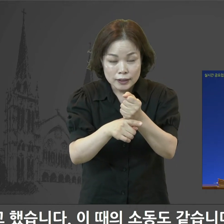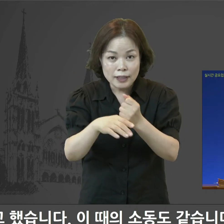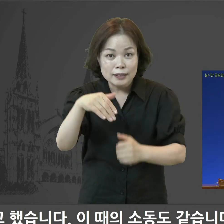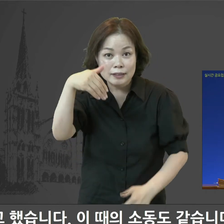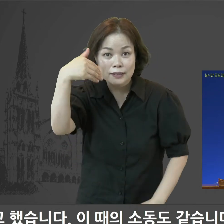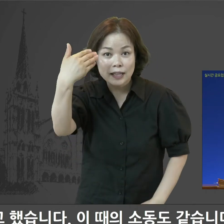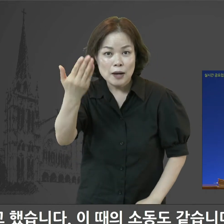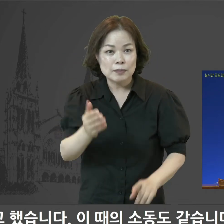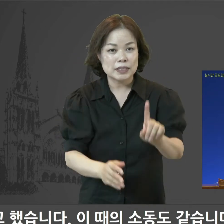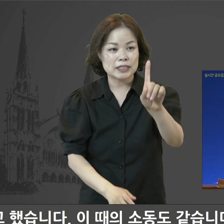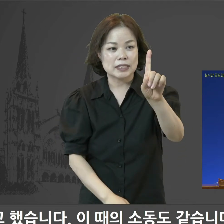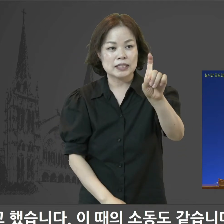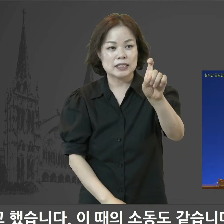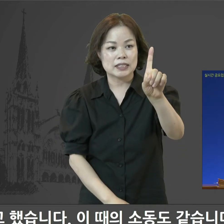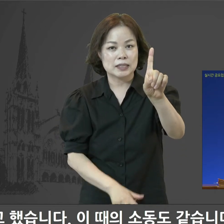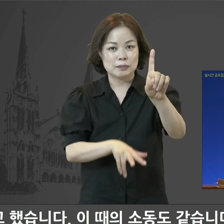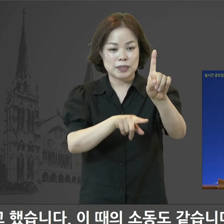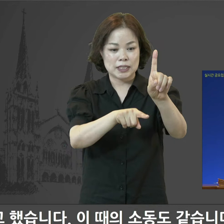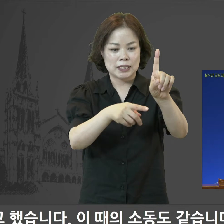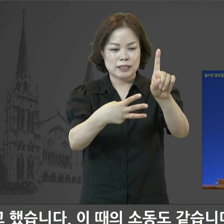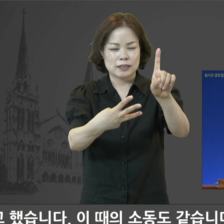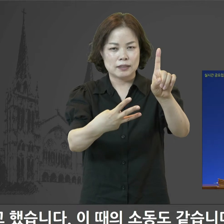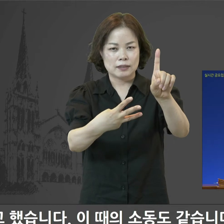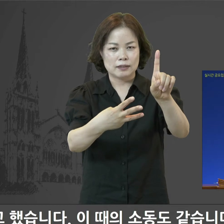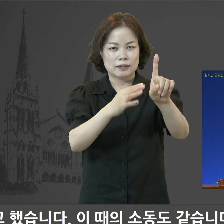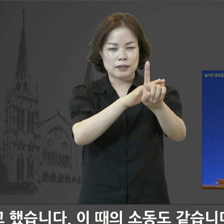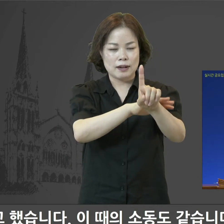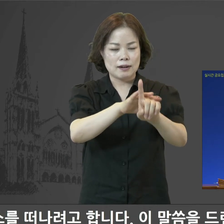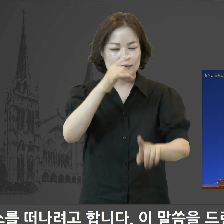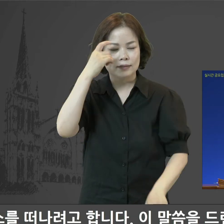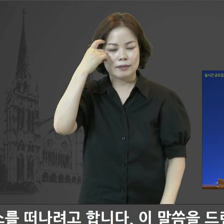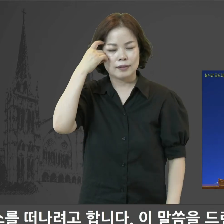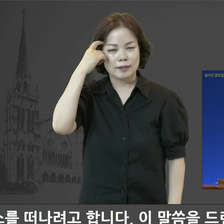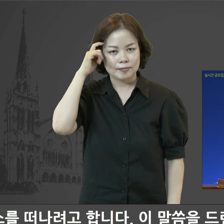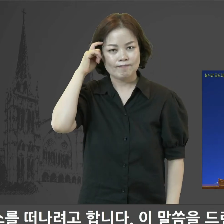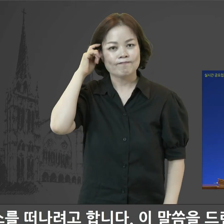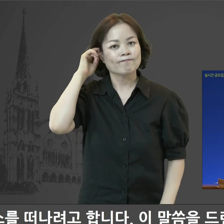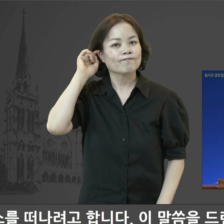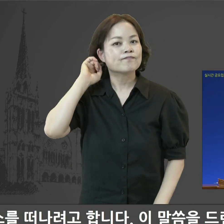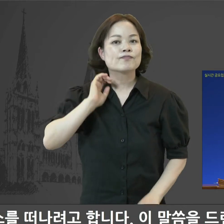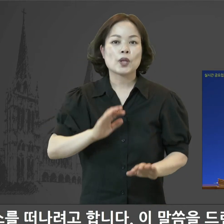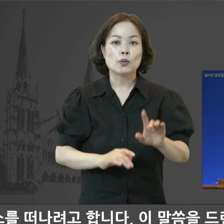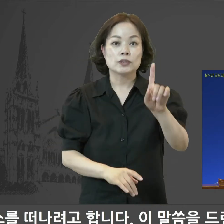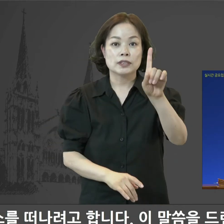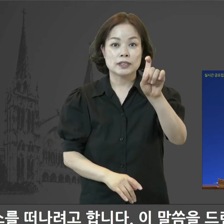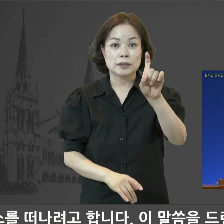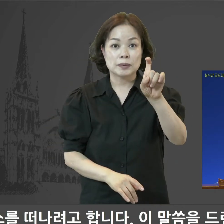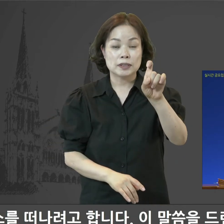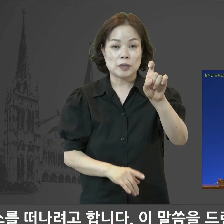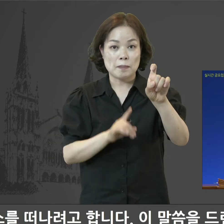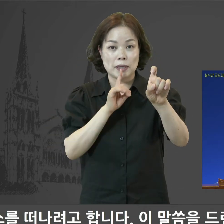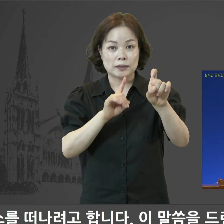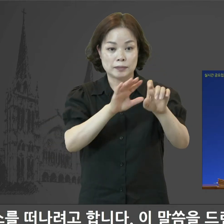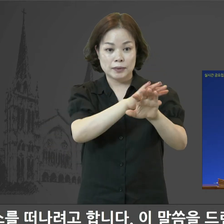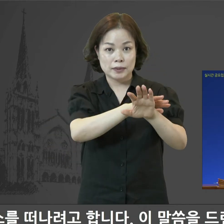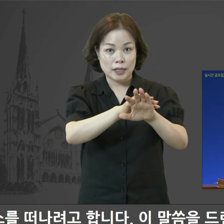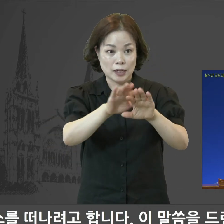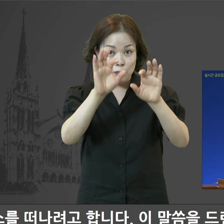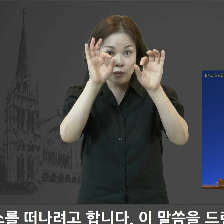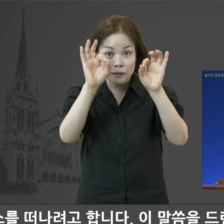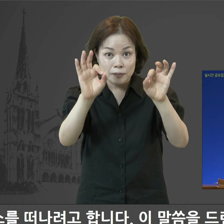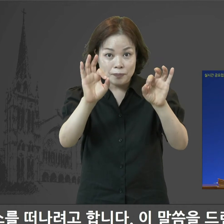다음 11절 말씀을 우리가 좀 깊게 살펴보려고 그러는 겁니다. 자, 오늘 이제 11절 말씀으로 들어갑니다. 자,